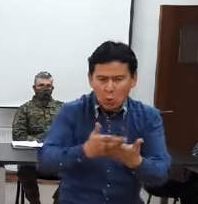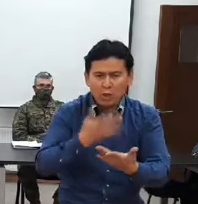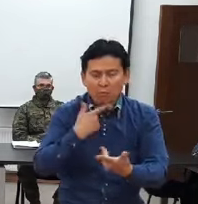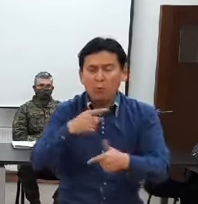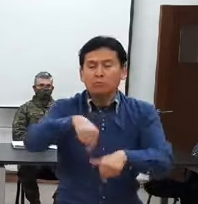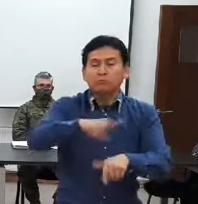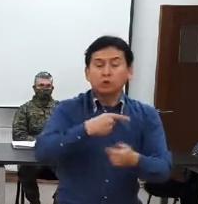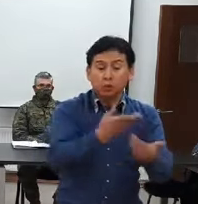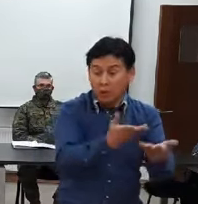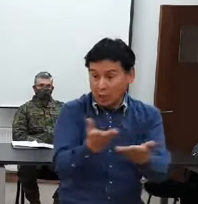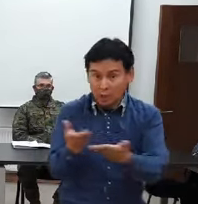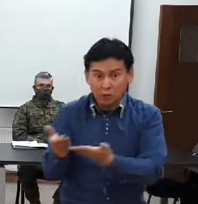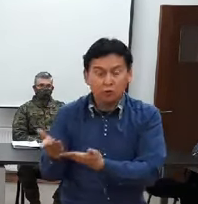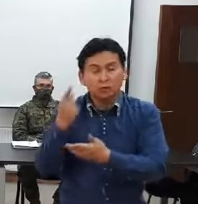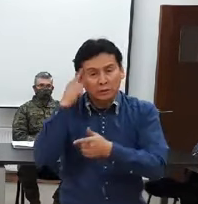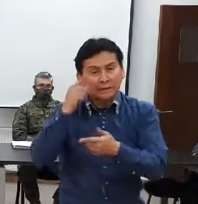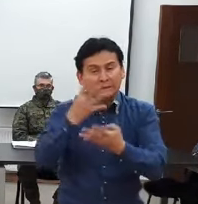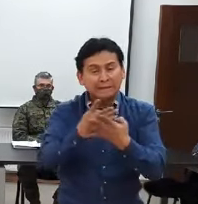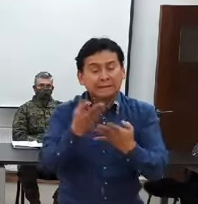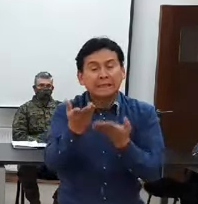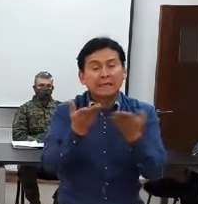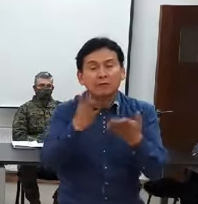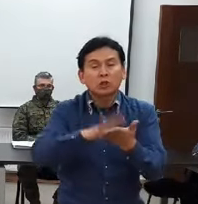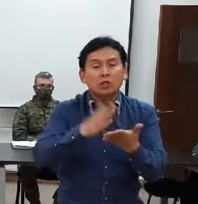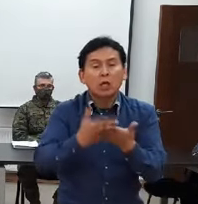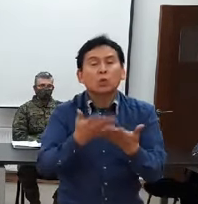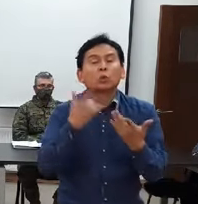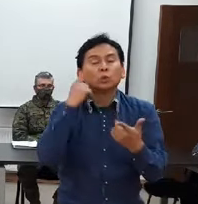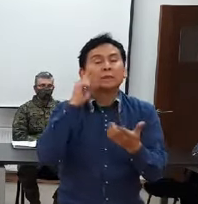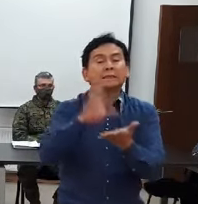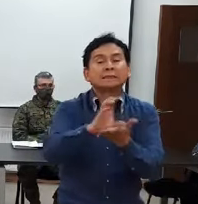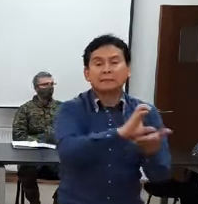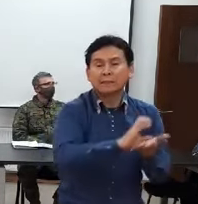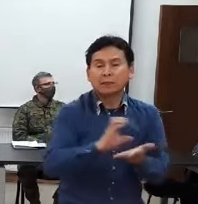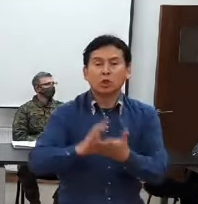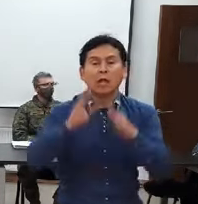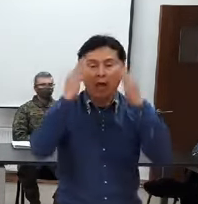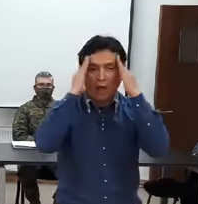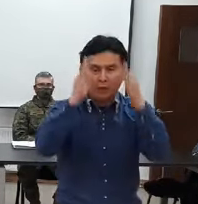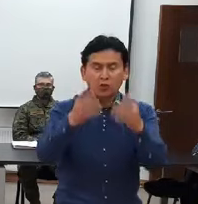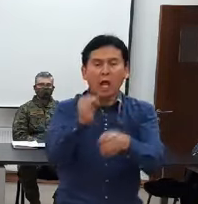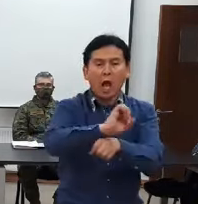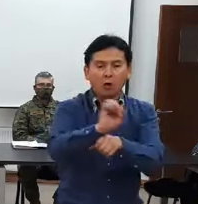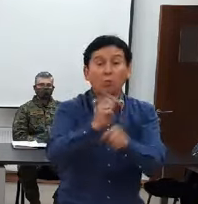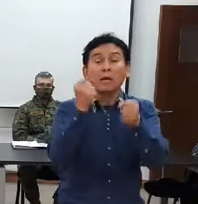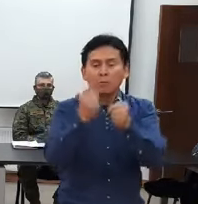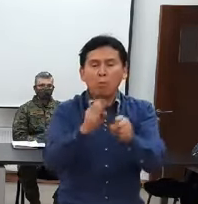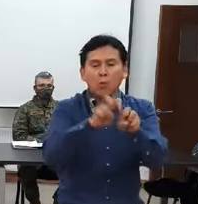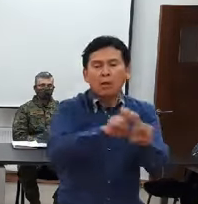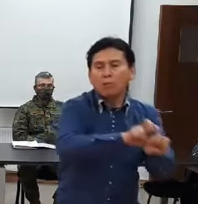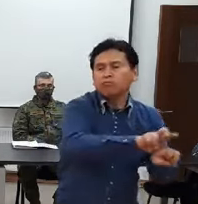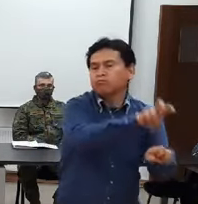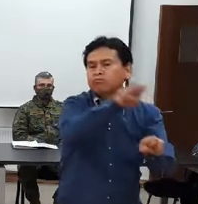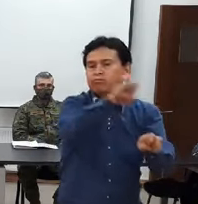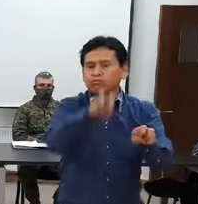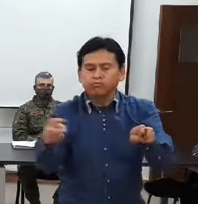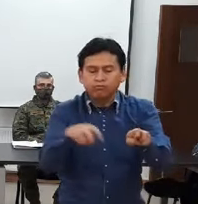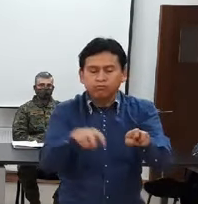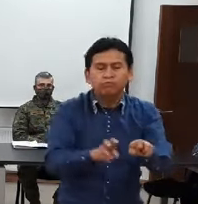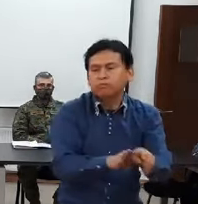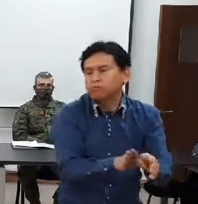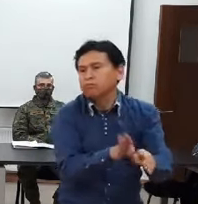puesto a disposición del servicio de salud de los consultorios y centros de atención vehículos para que ellos puedan concurrir directamente